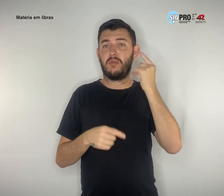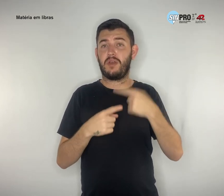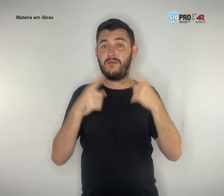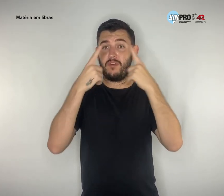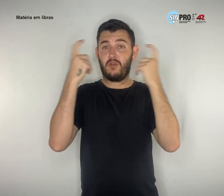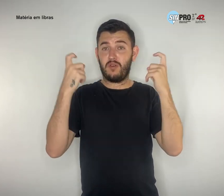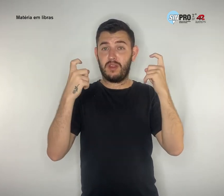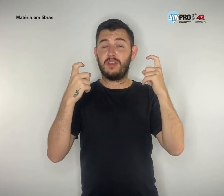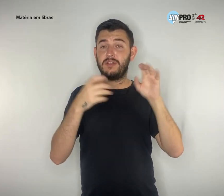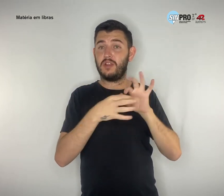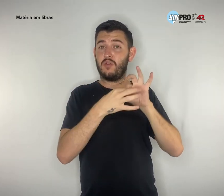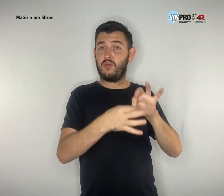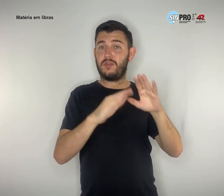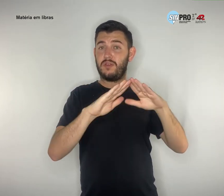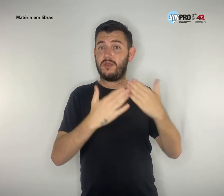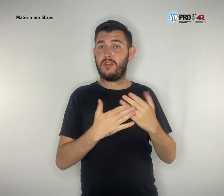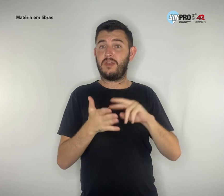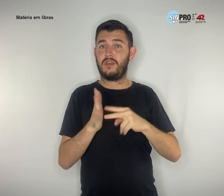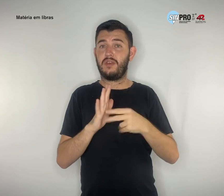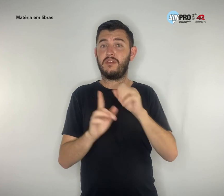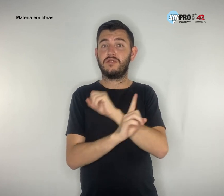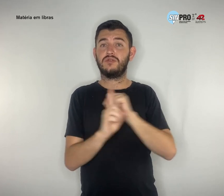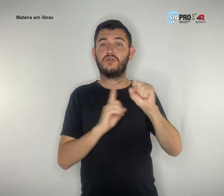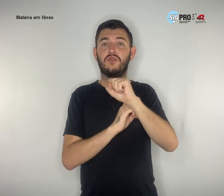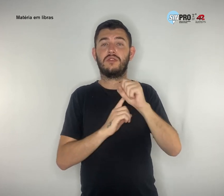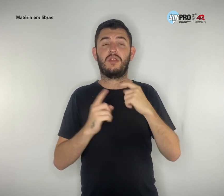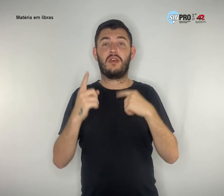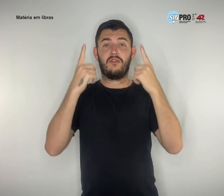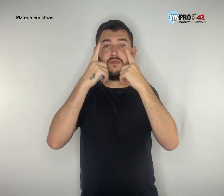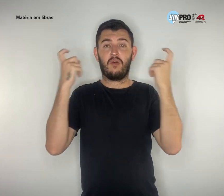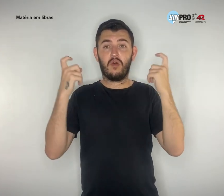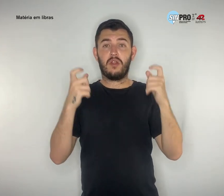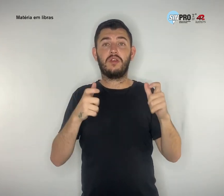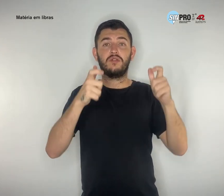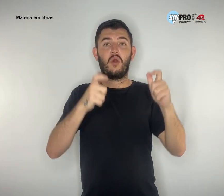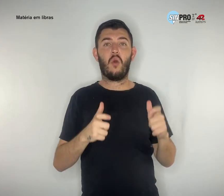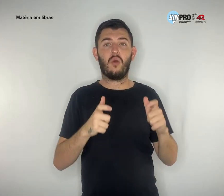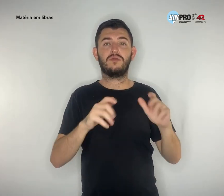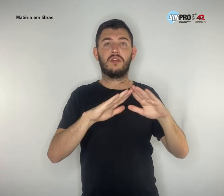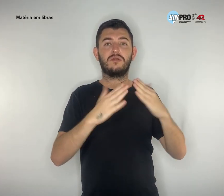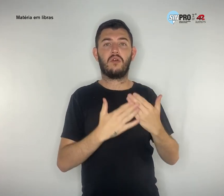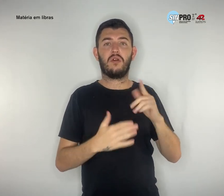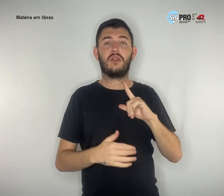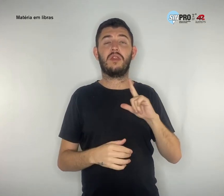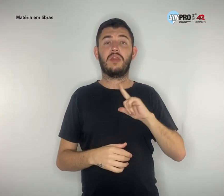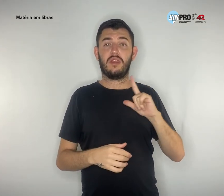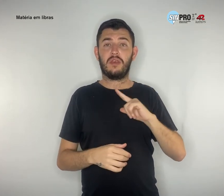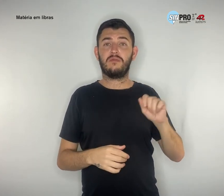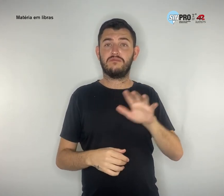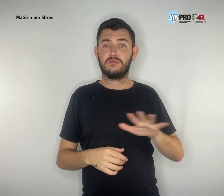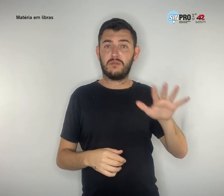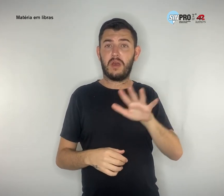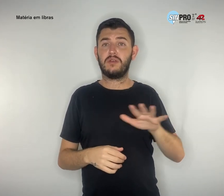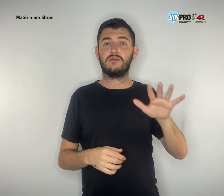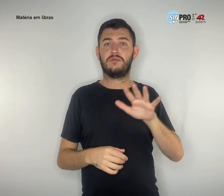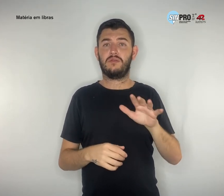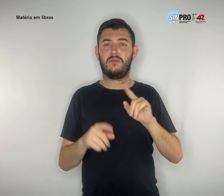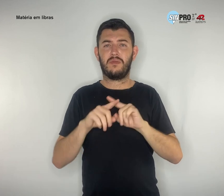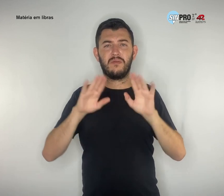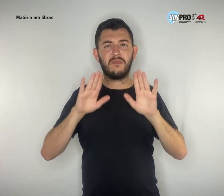tem violência na sociedade em que a escola está inserida. A escola não se dá de forma